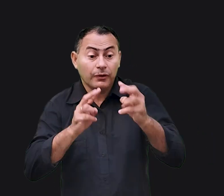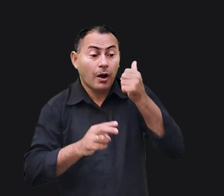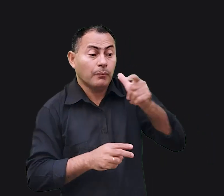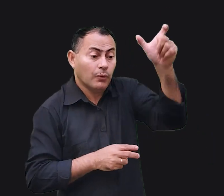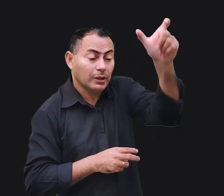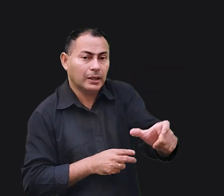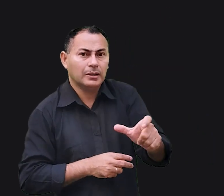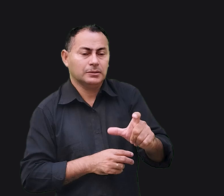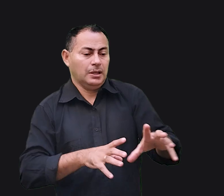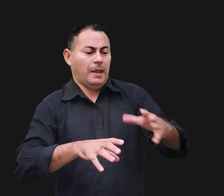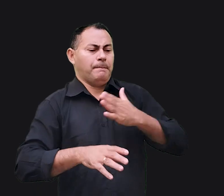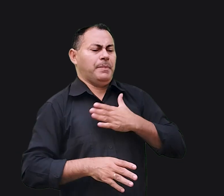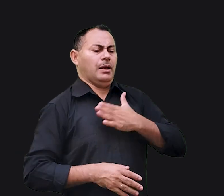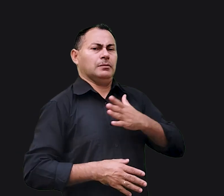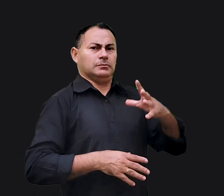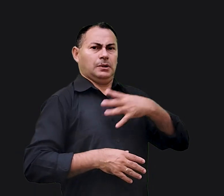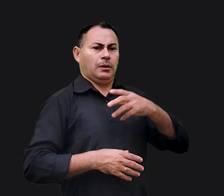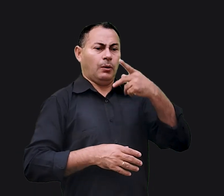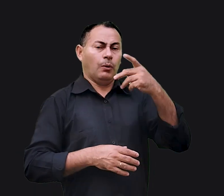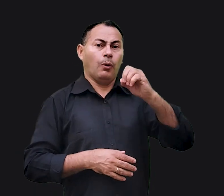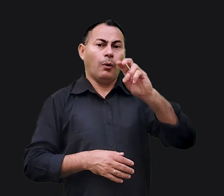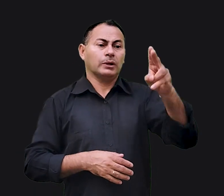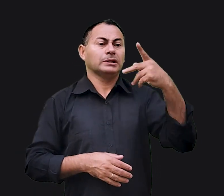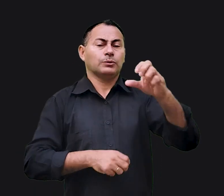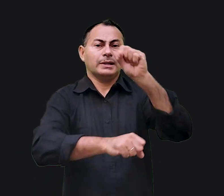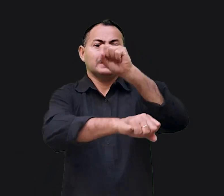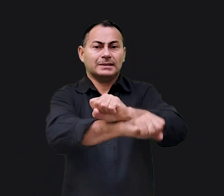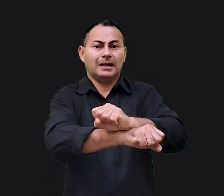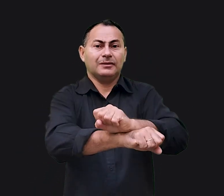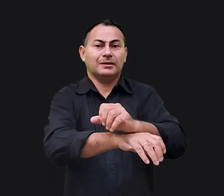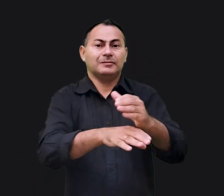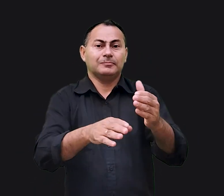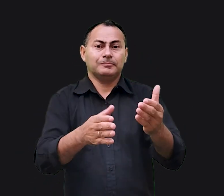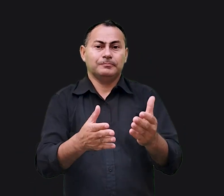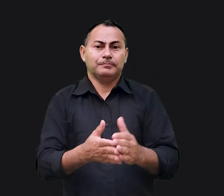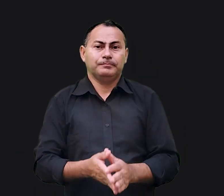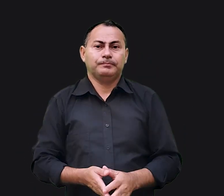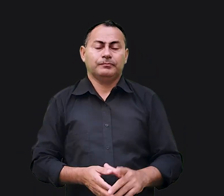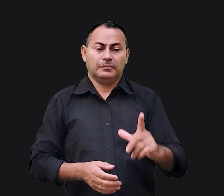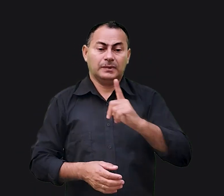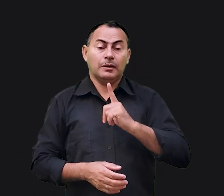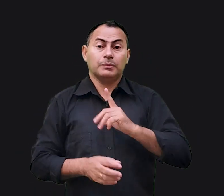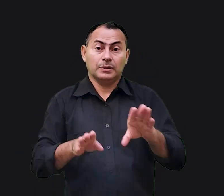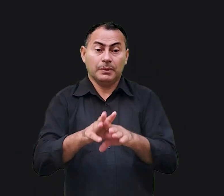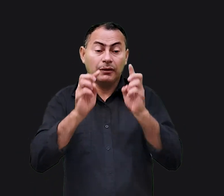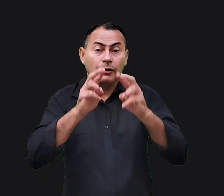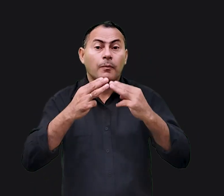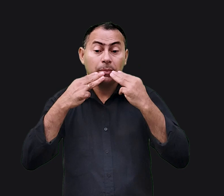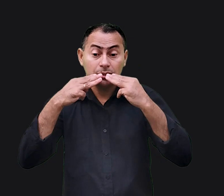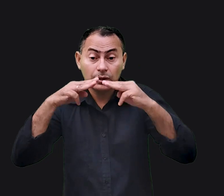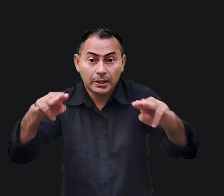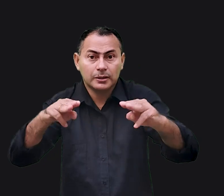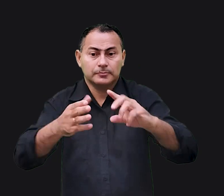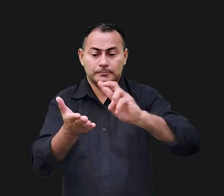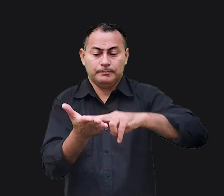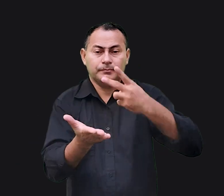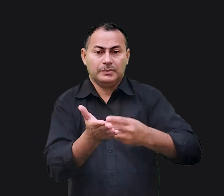como sua propriedade ou a sua escrava. Temos visto missionários e tradutores da